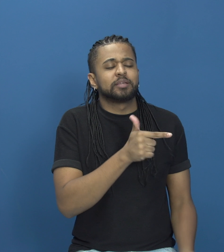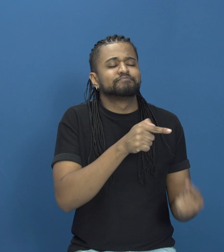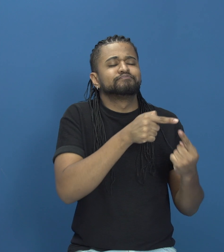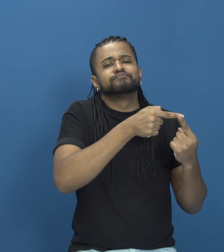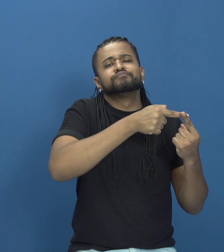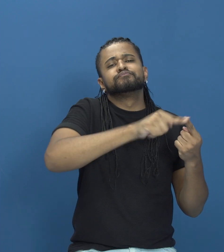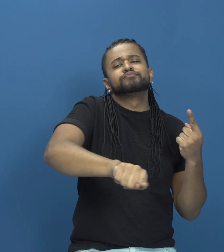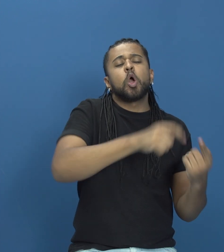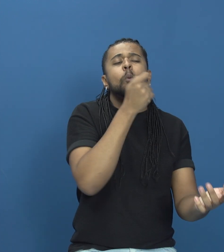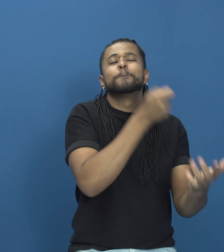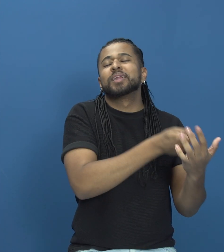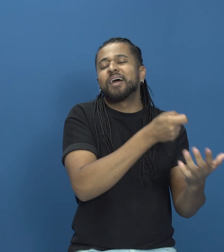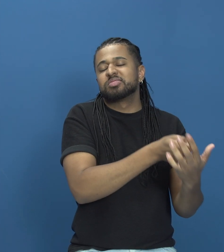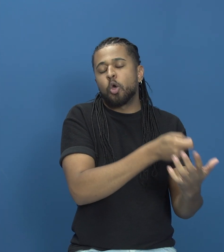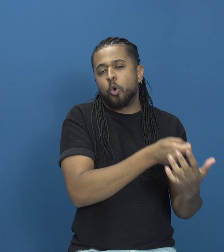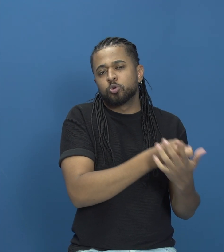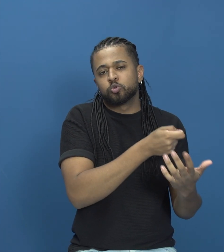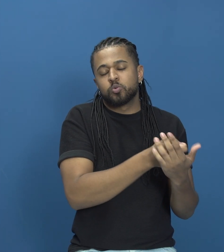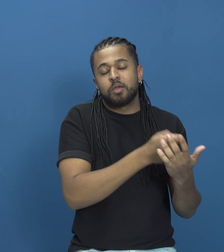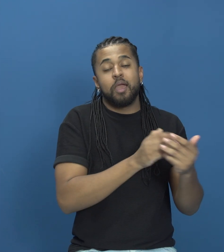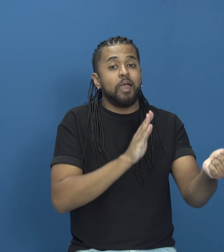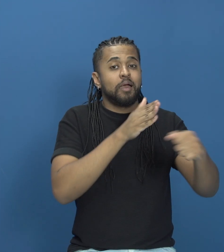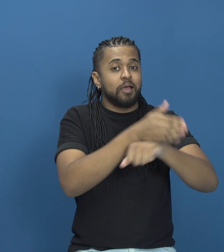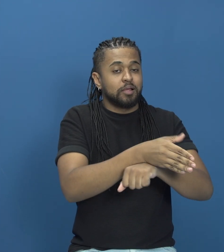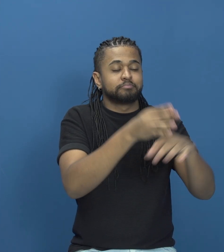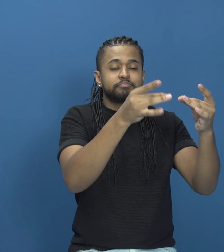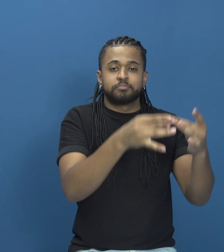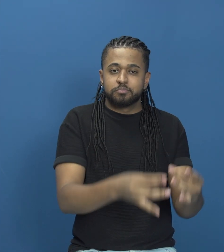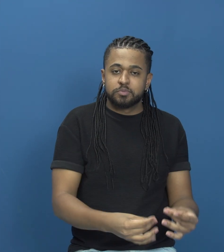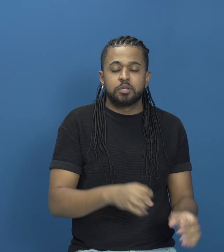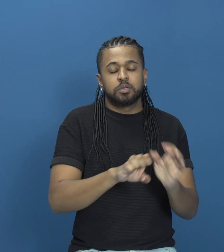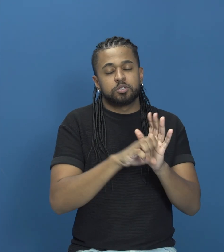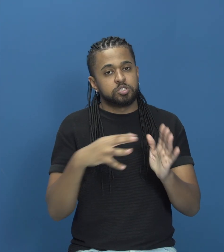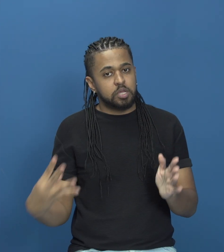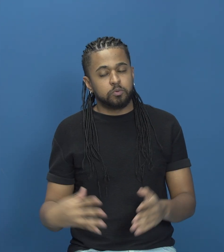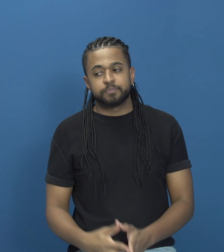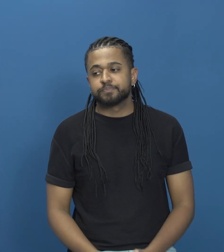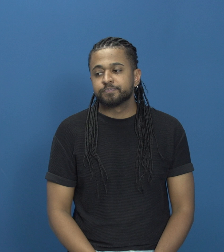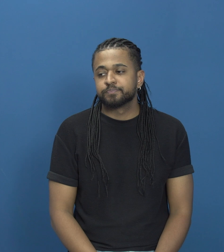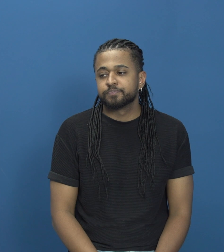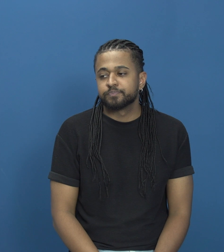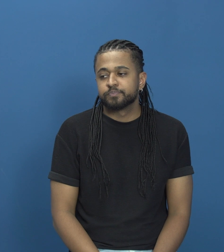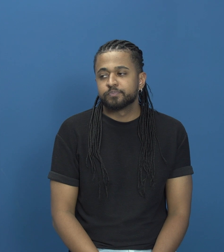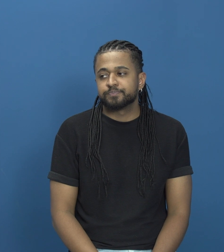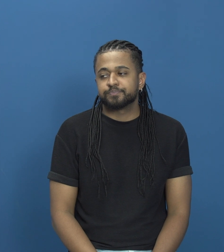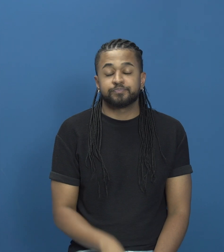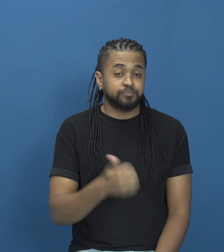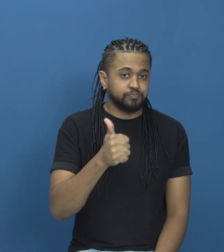aos requisitos obrigatórios para ingresso descritos no presente edital.